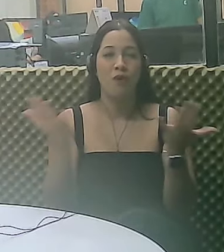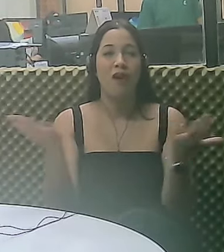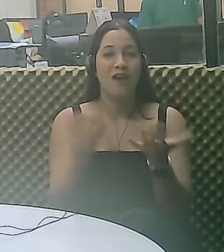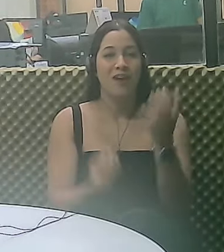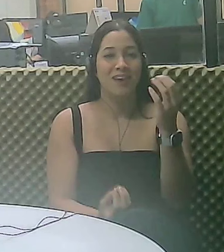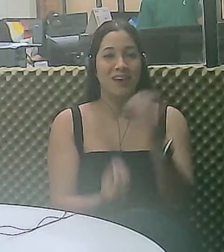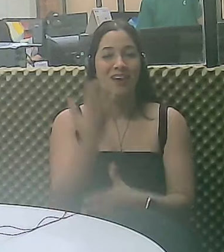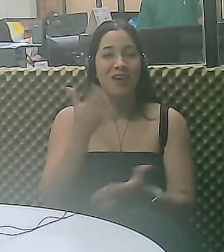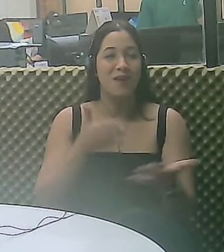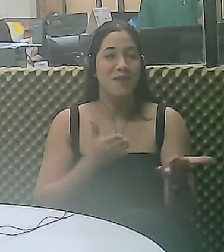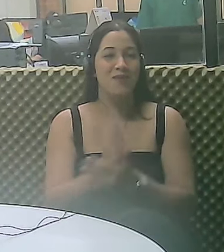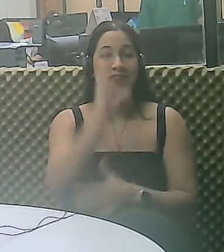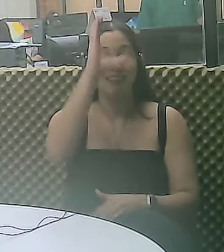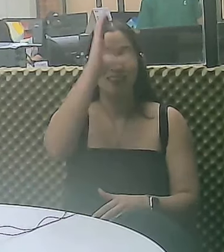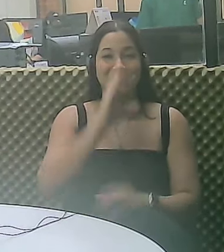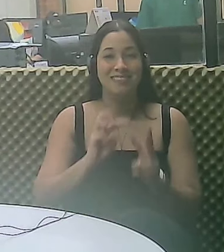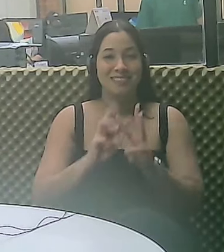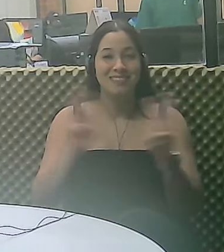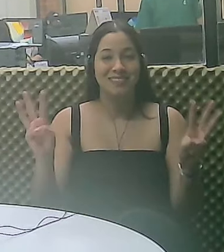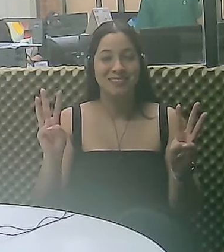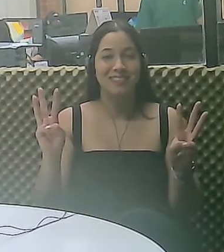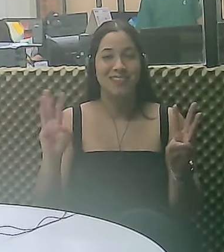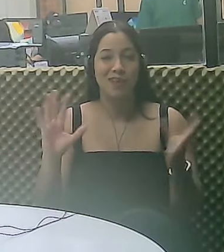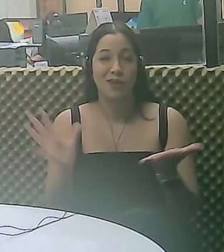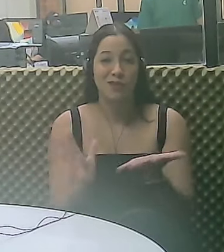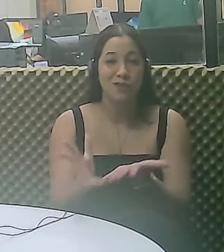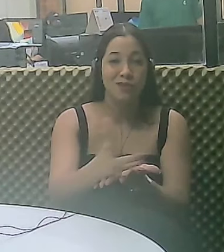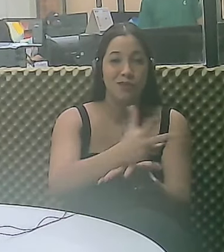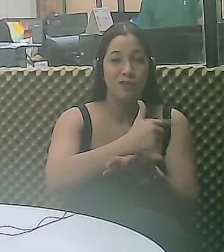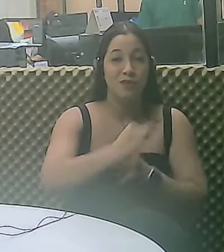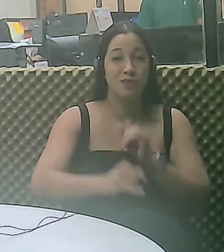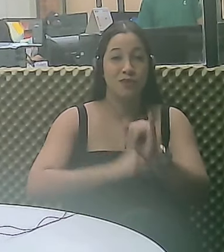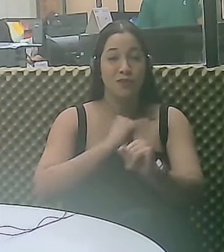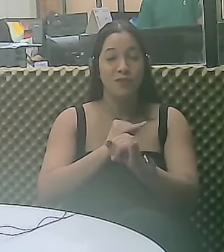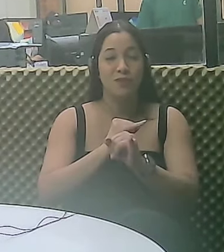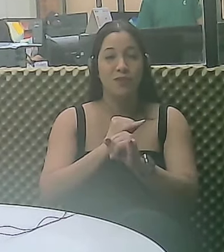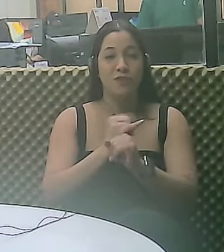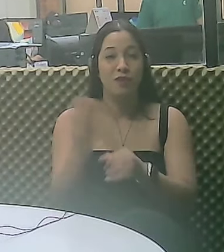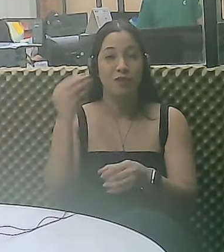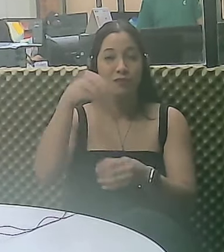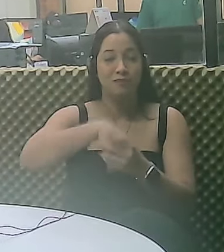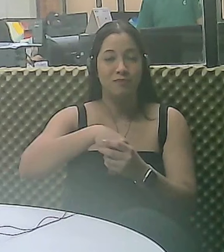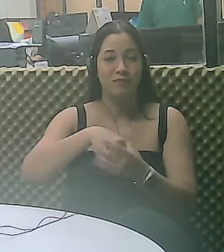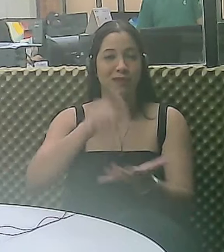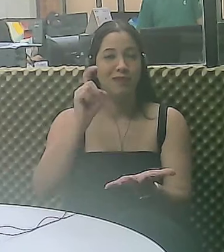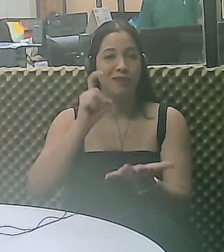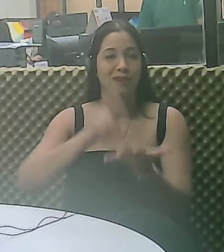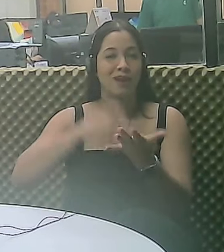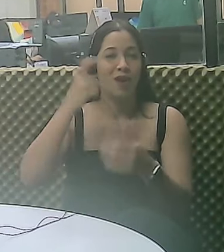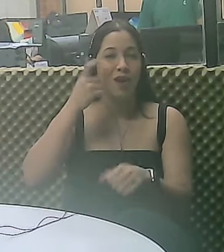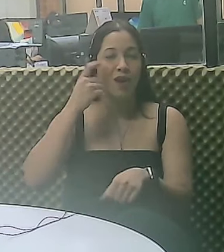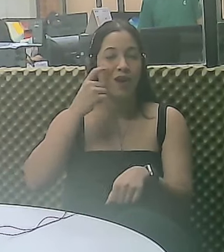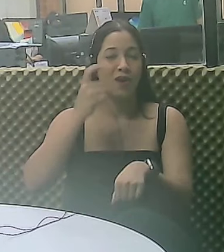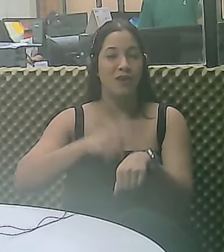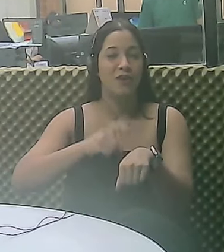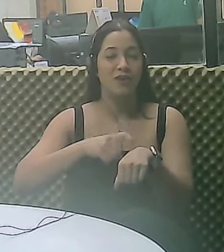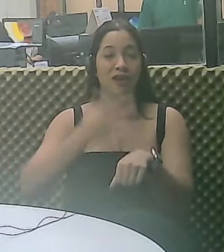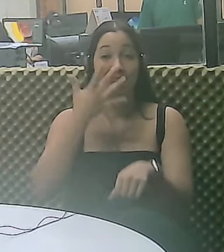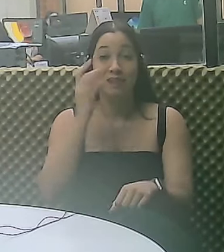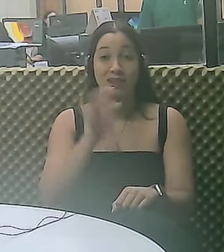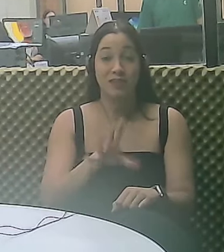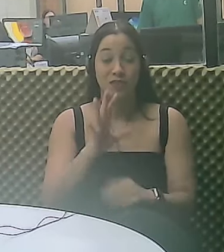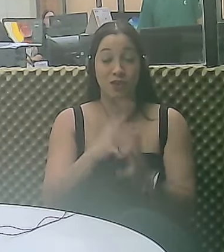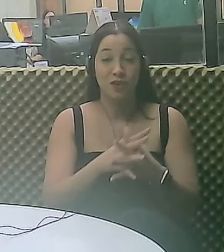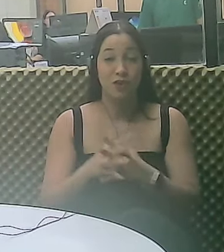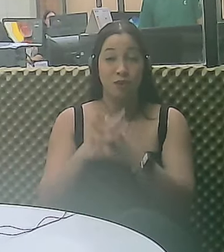Agora lança o Portal Cidadão, que reúne os serviços online da Prefeitura num só lugar. você clica e acompanha horários da coleta de lixo,